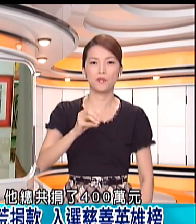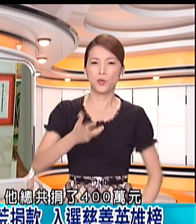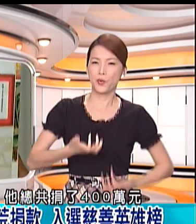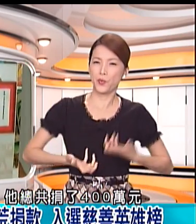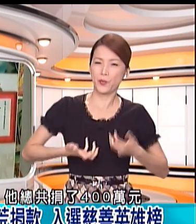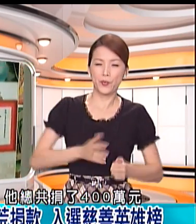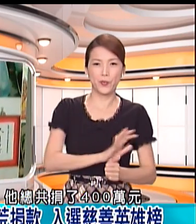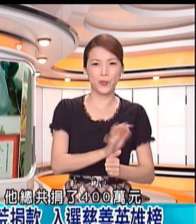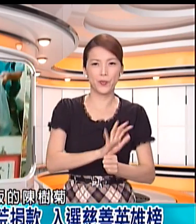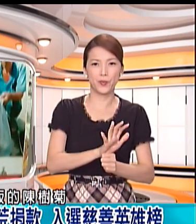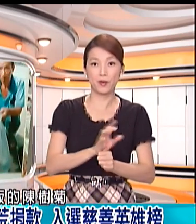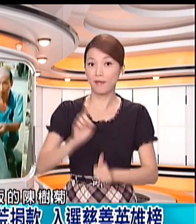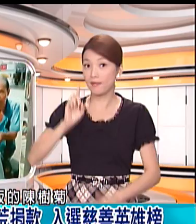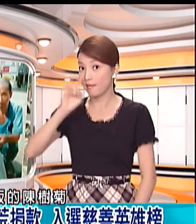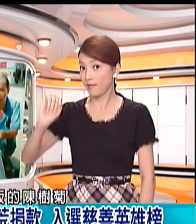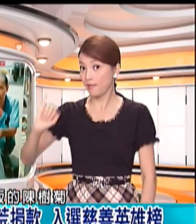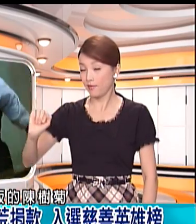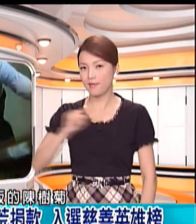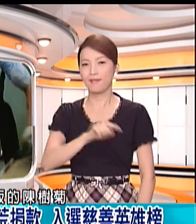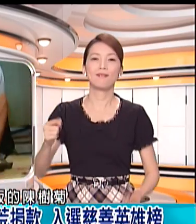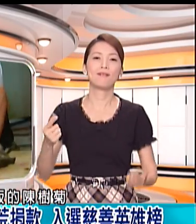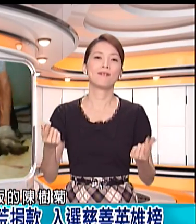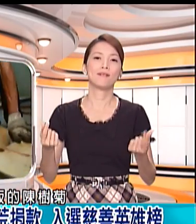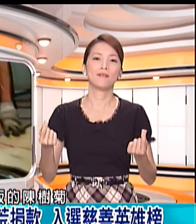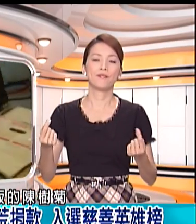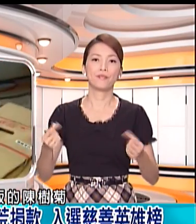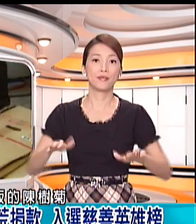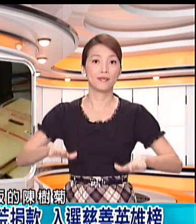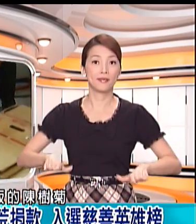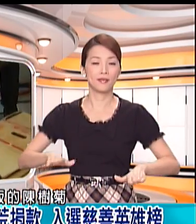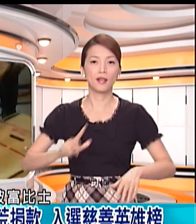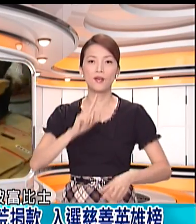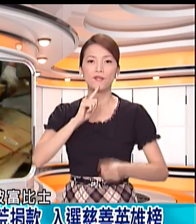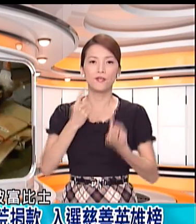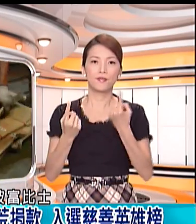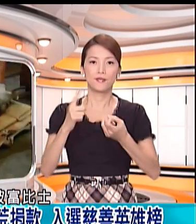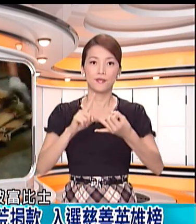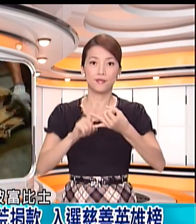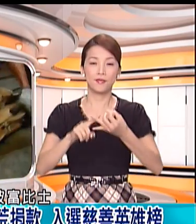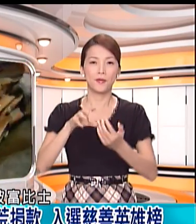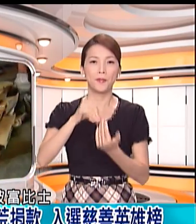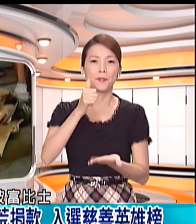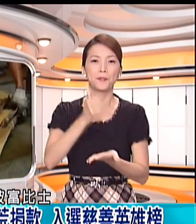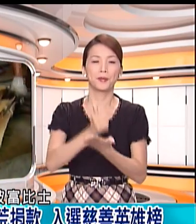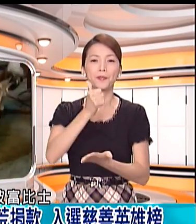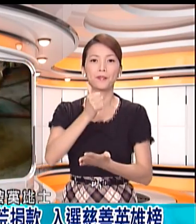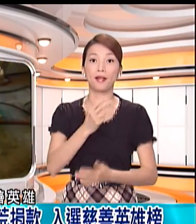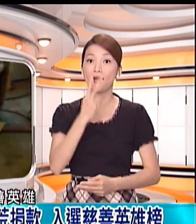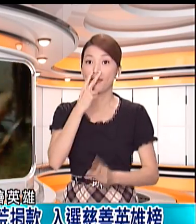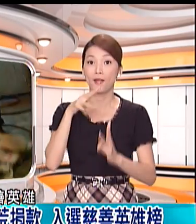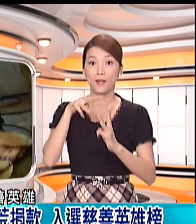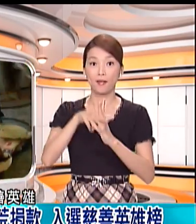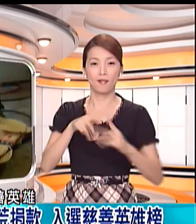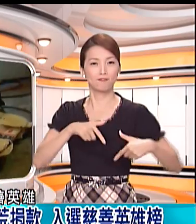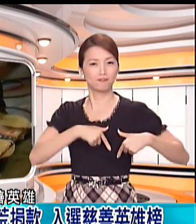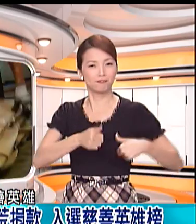400万元，被封为是男版的陈树菊，结果这次还被富比士选为亚洲行善英